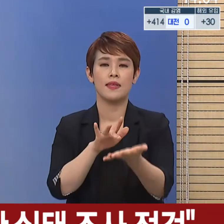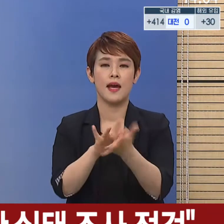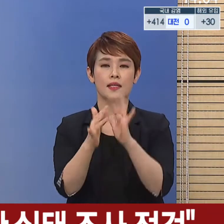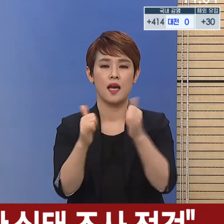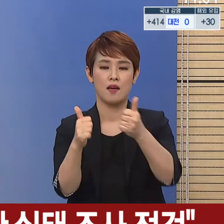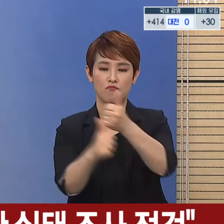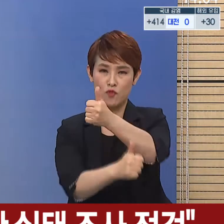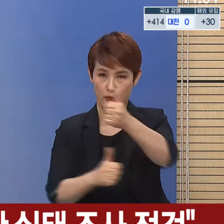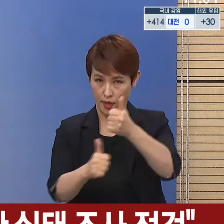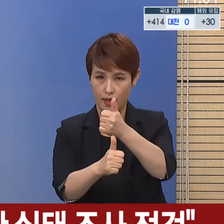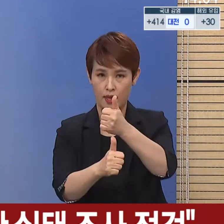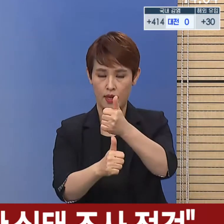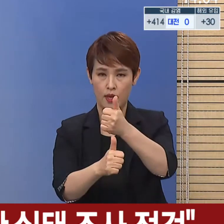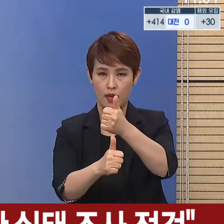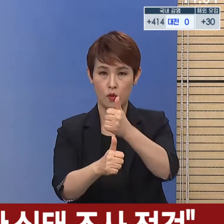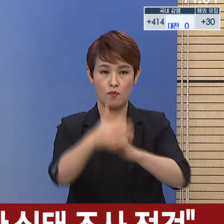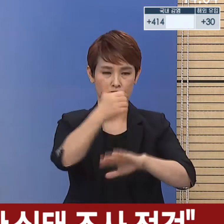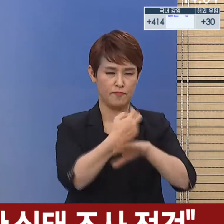중앙약사심의위원회 그리고